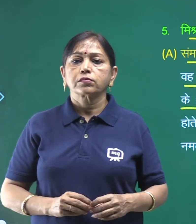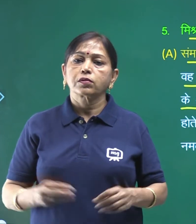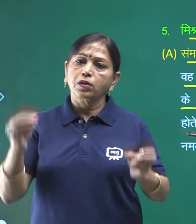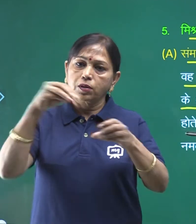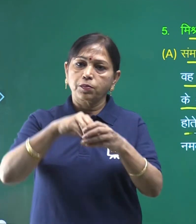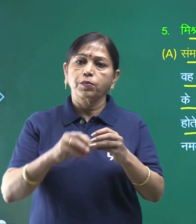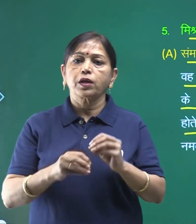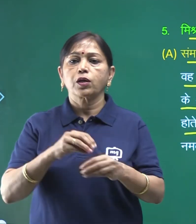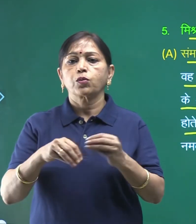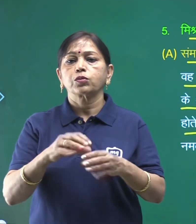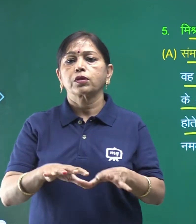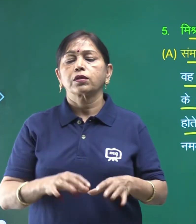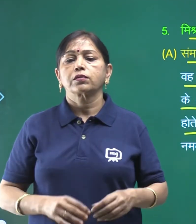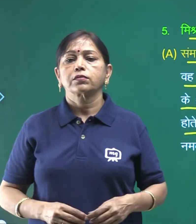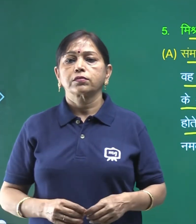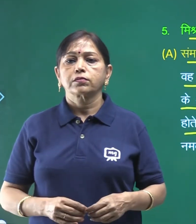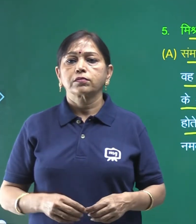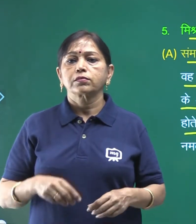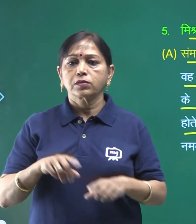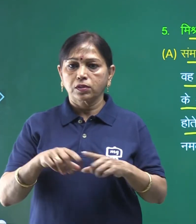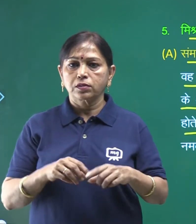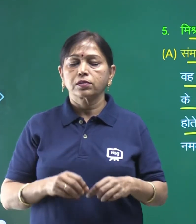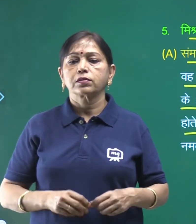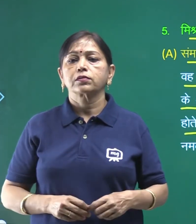मिले होते हैं, जैसे